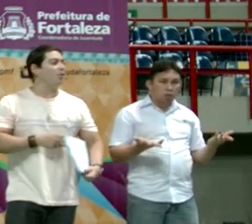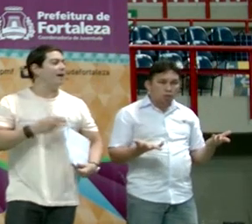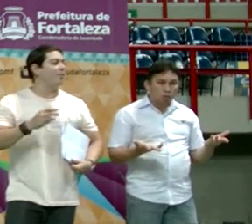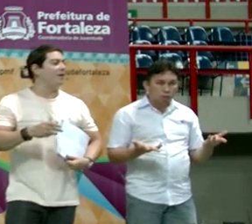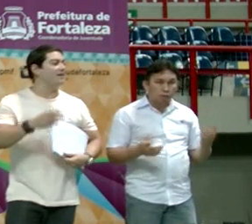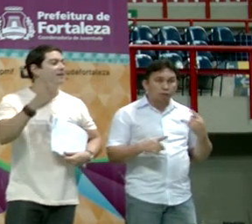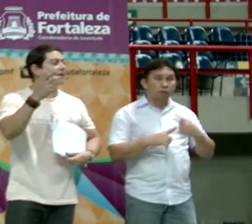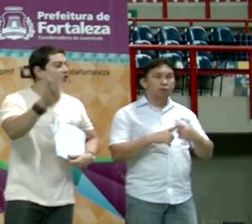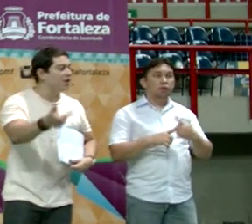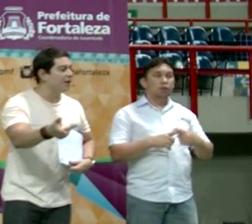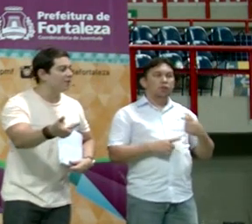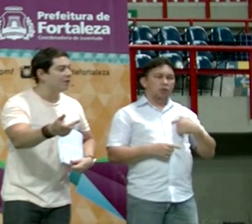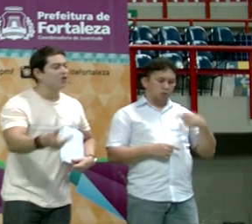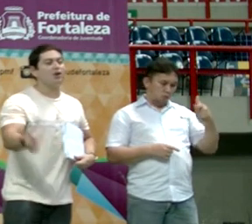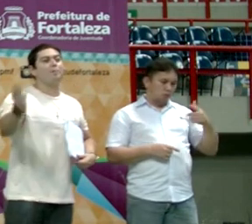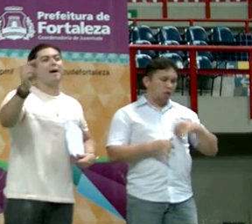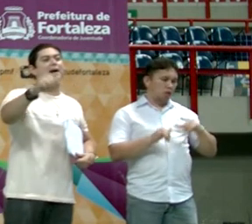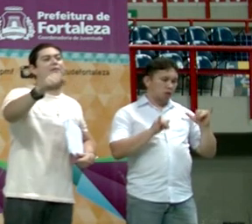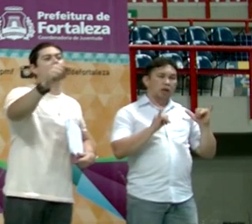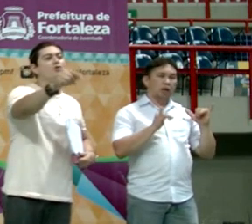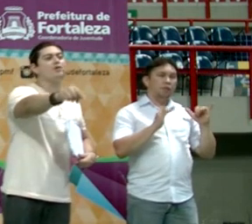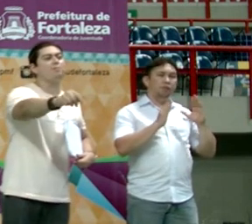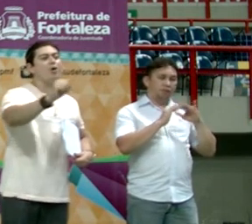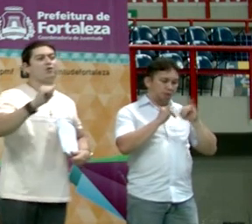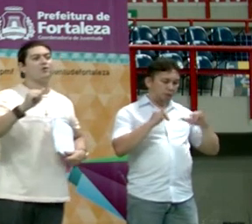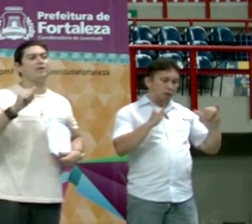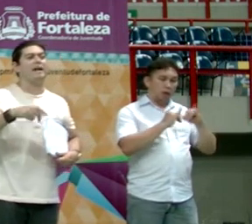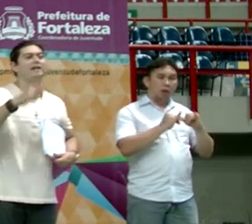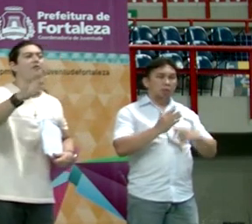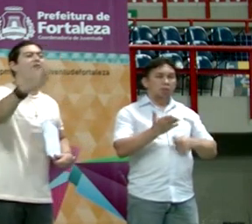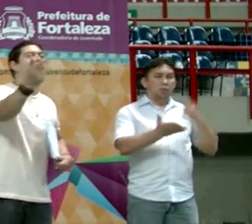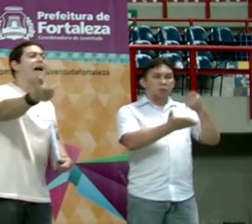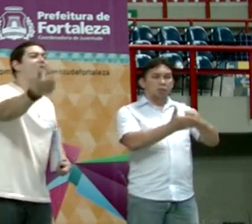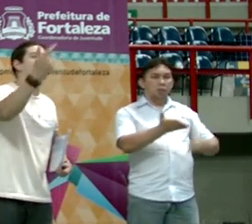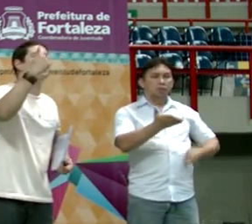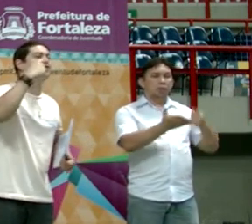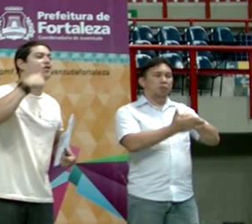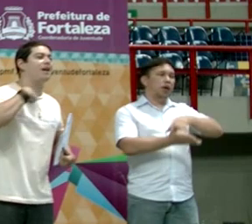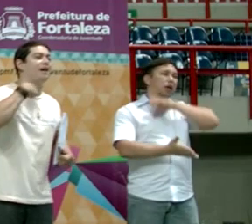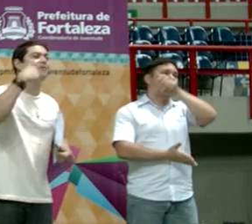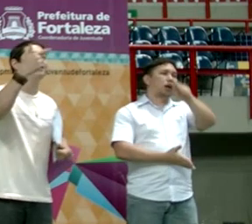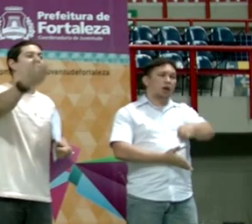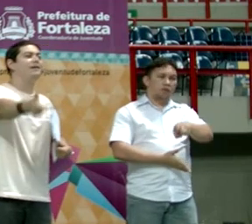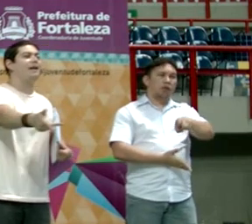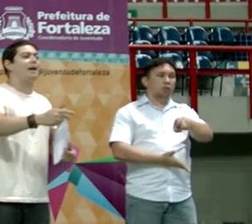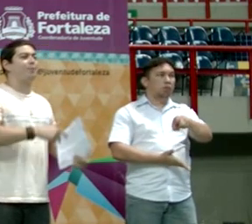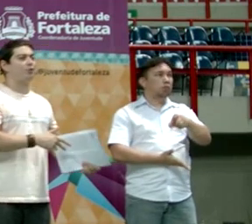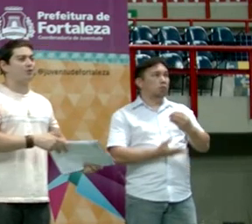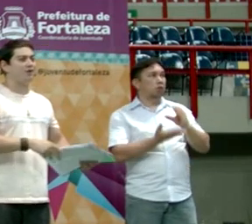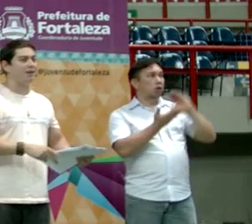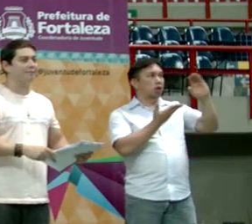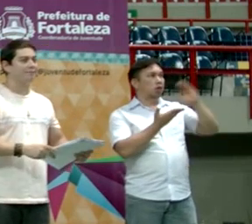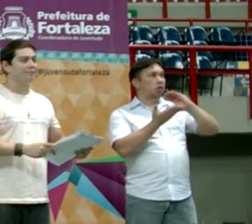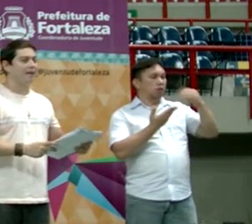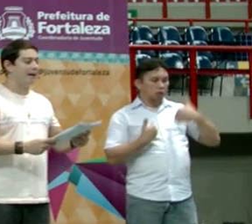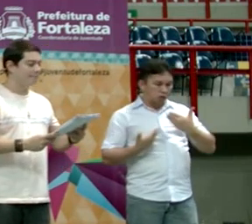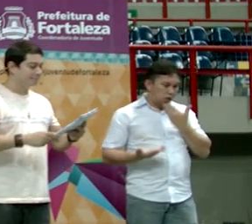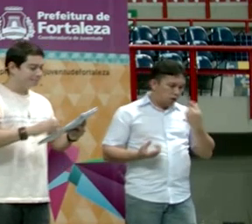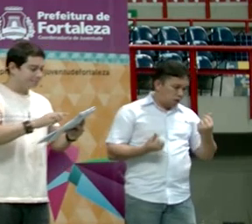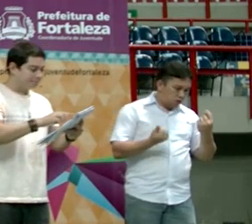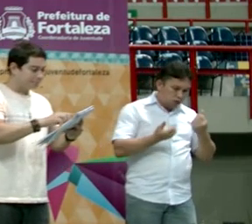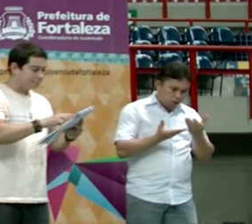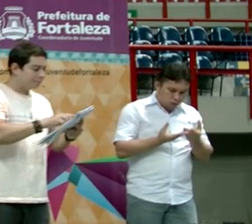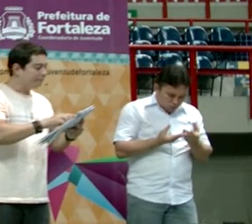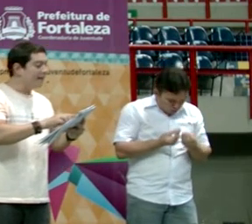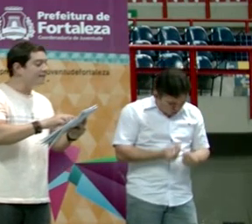dinheiro. Porque a burguesia tem dinheiro, só que pagava muitos impostos. E aí não ficava com o dinheiro que ela produzia,